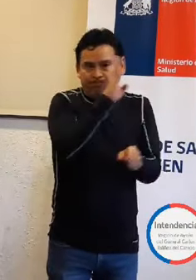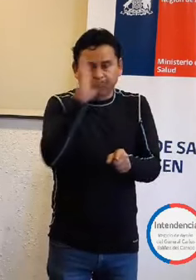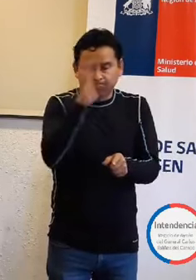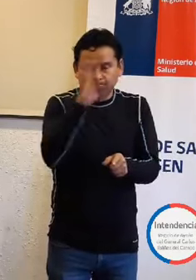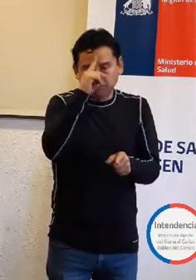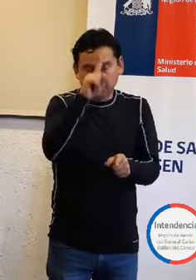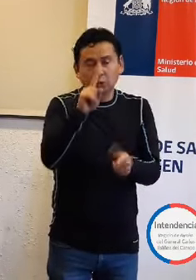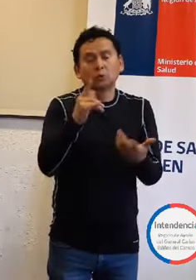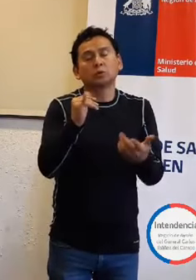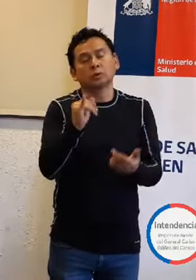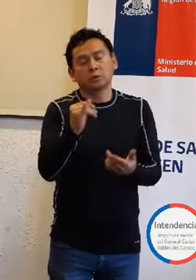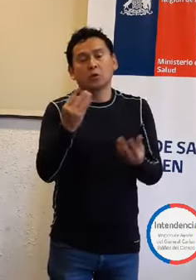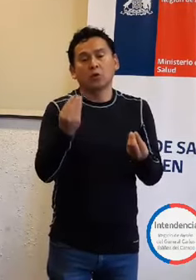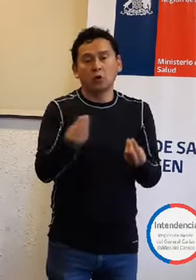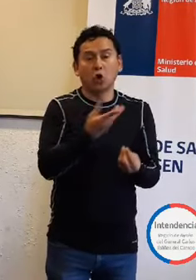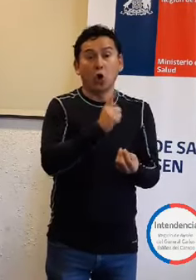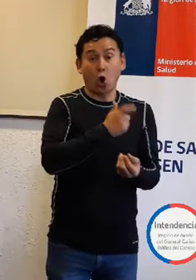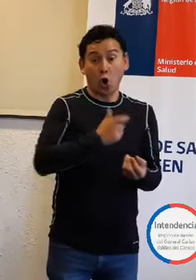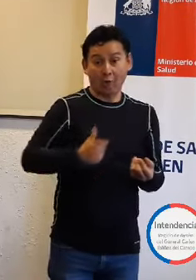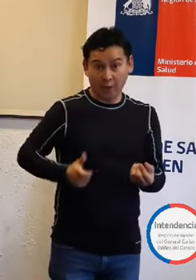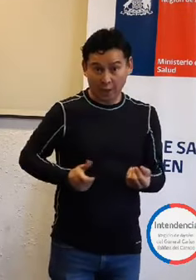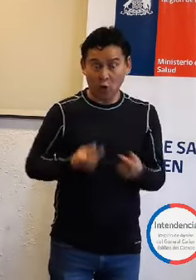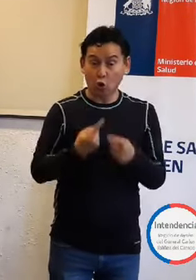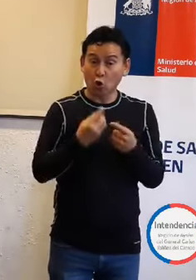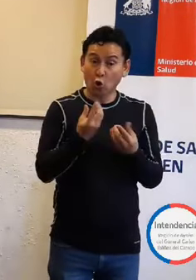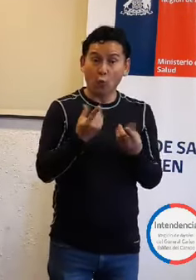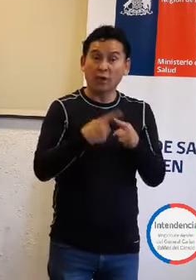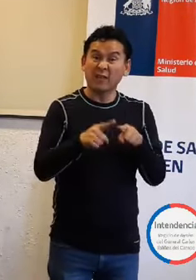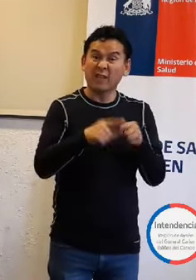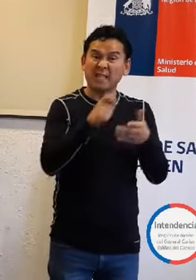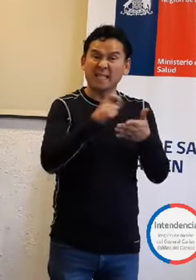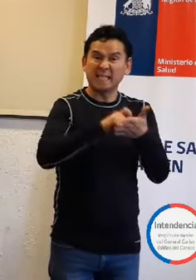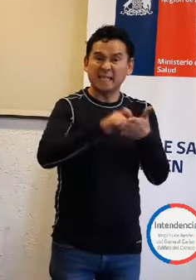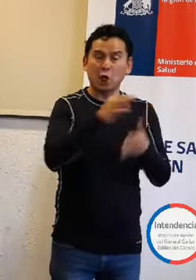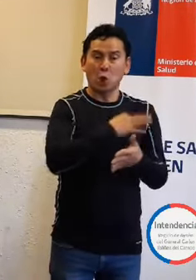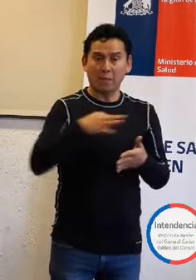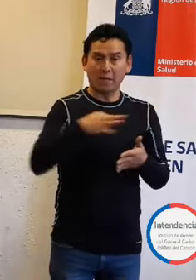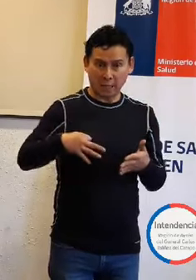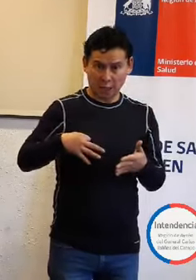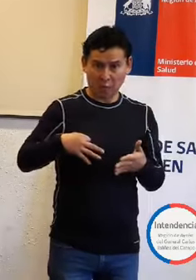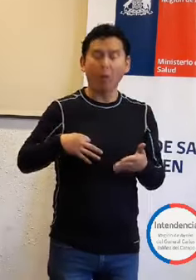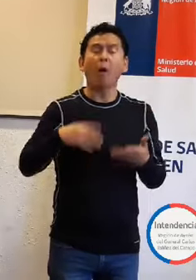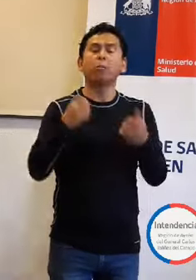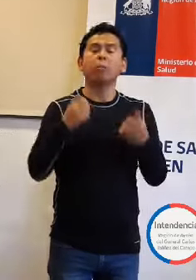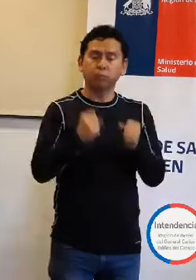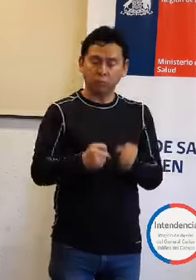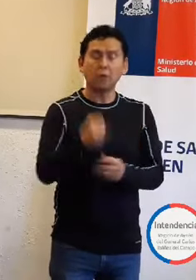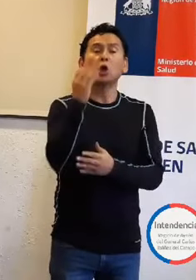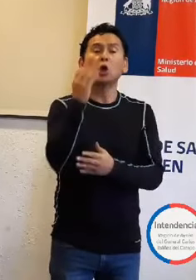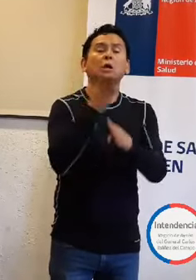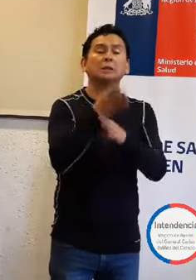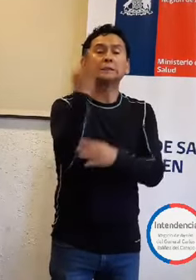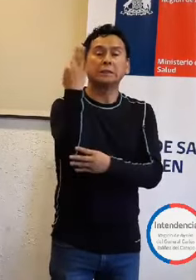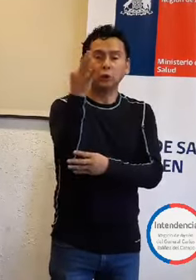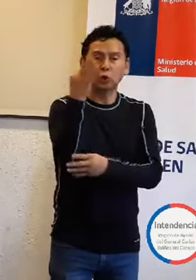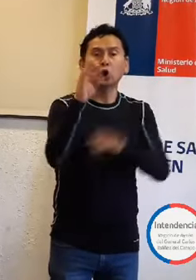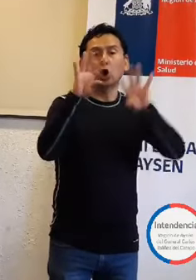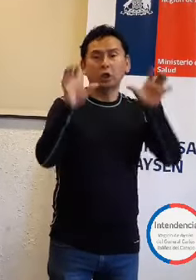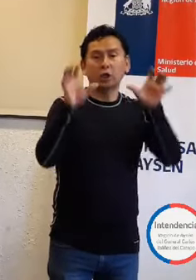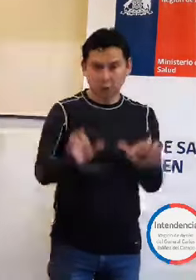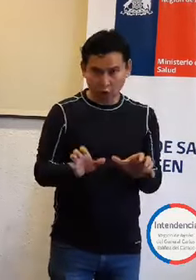No obstante, tanto el gobernador como distintos secretarios regionales ministeriales han tenido reunión con estas